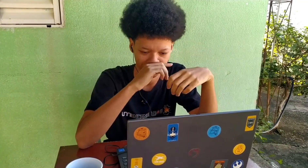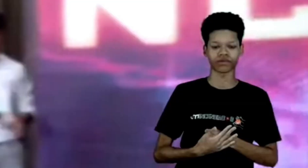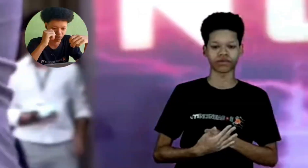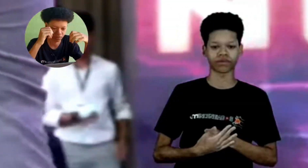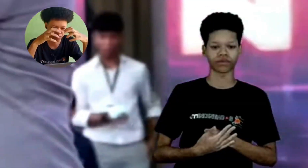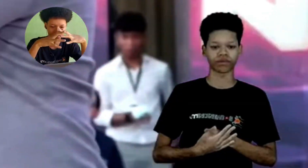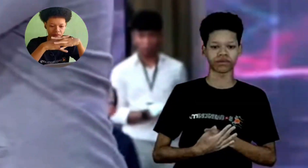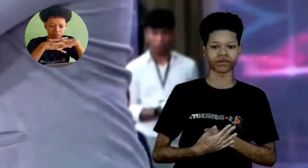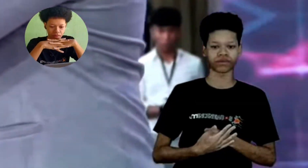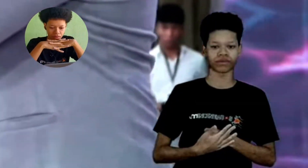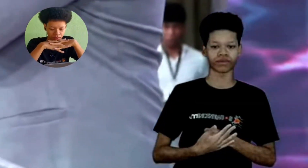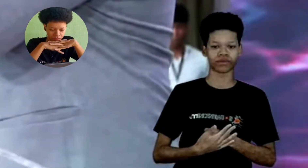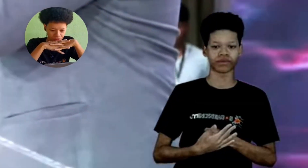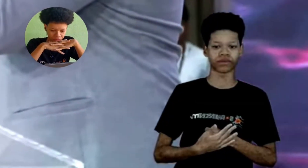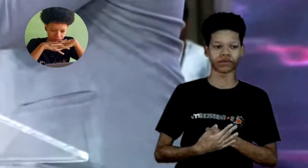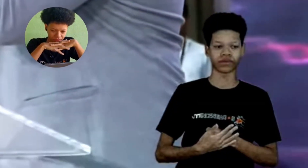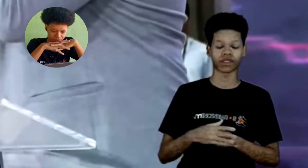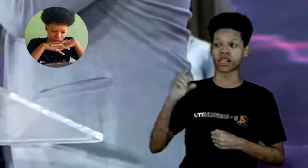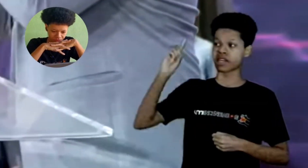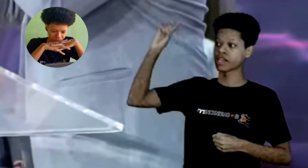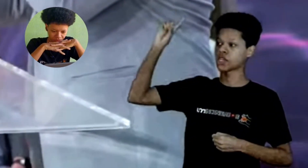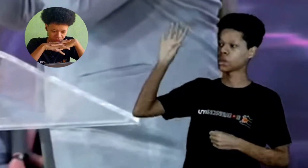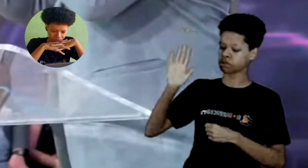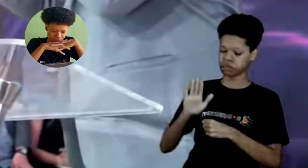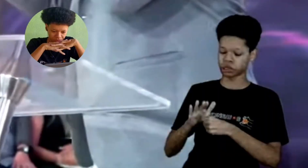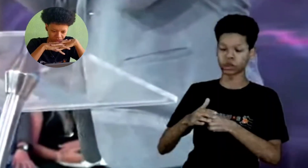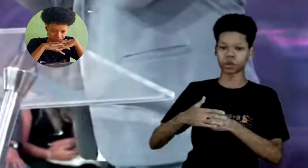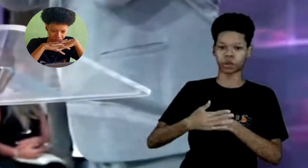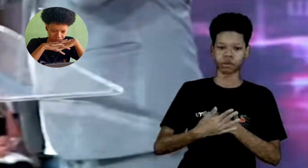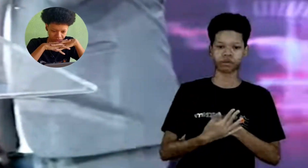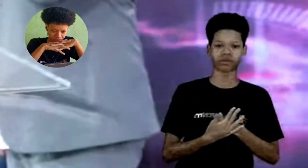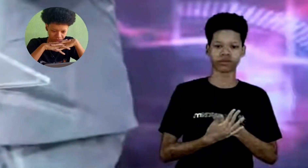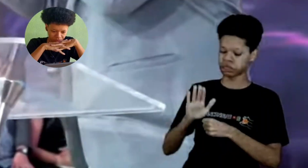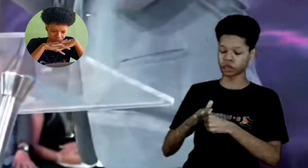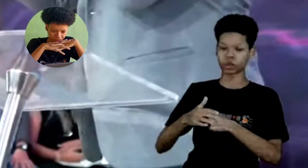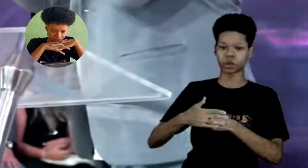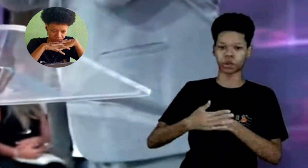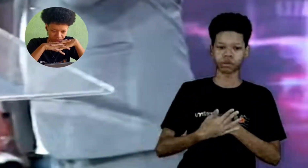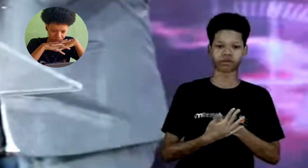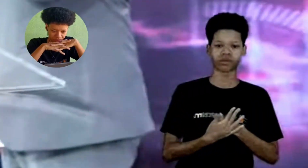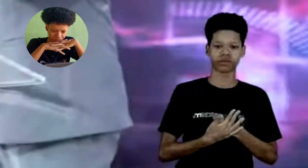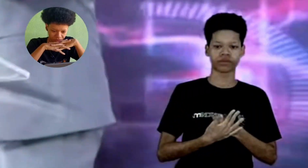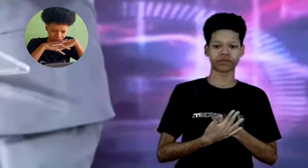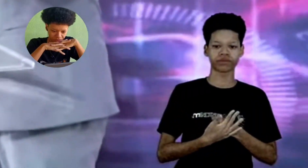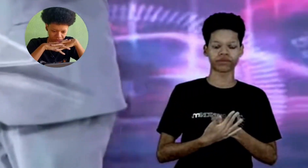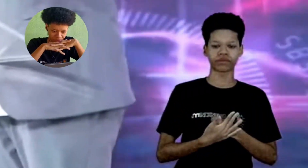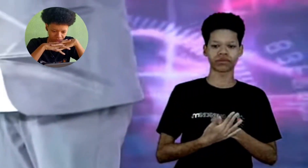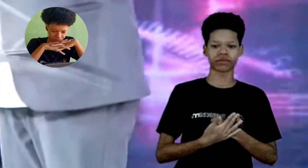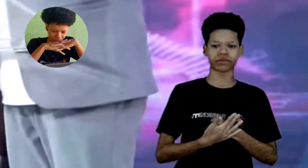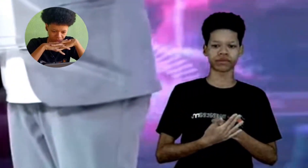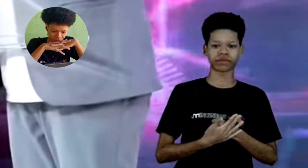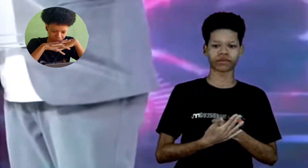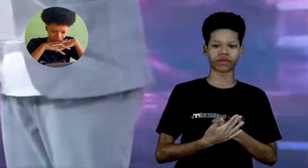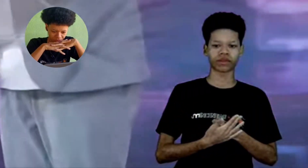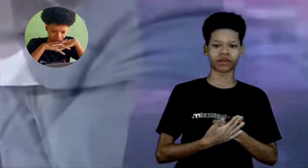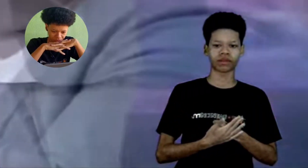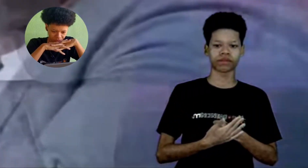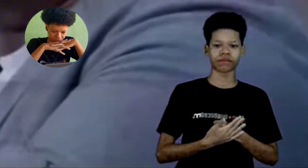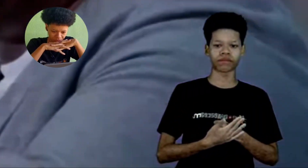De Deus te esconda. Quem era para vir não vem. Quem era para ser seu amigo não é. Para ser seu amigo não é. Quem era para te abraçar não te abraça. Quem era para